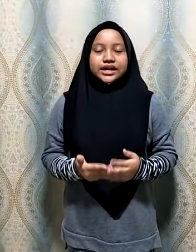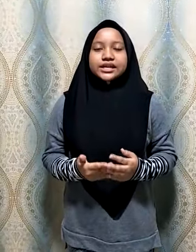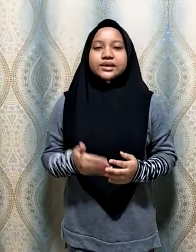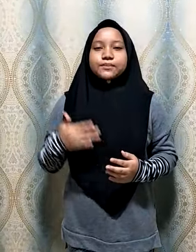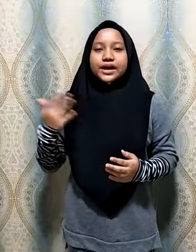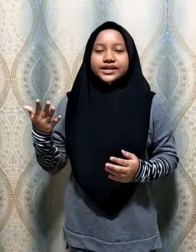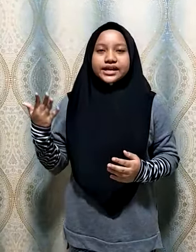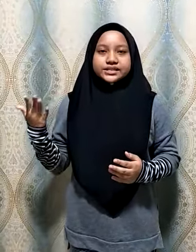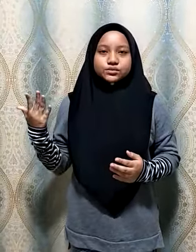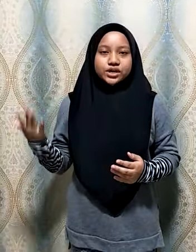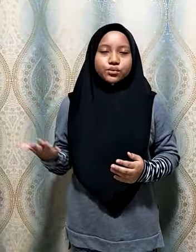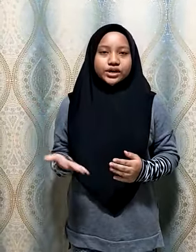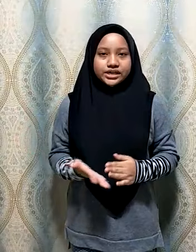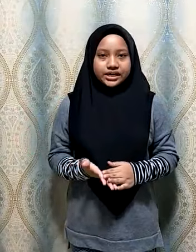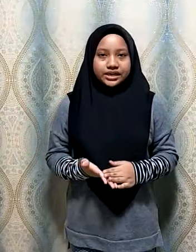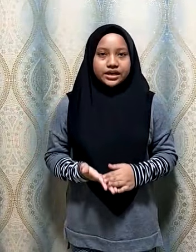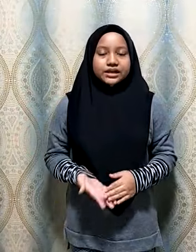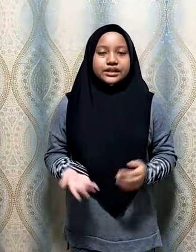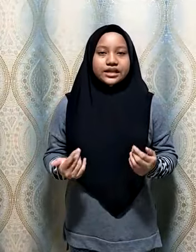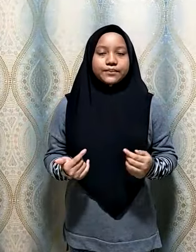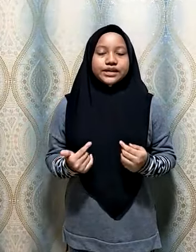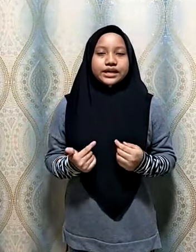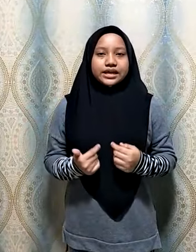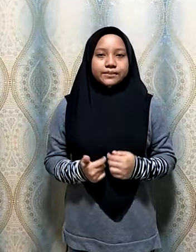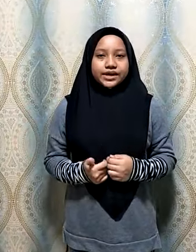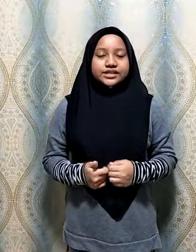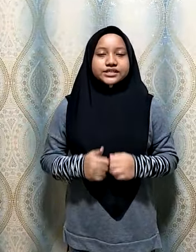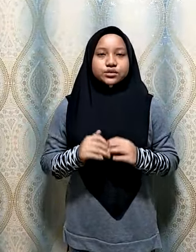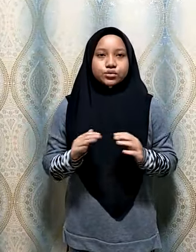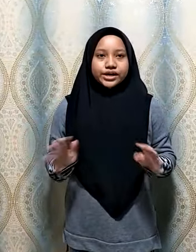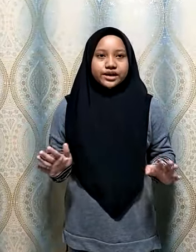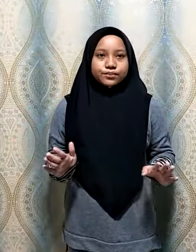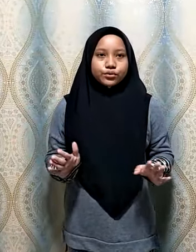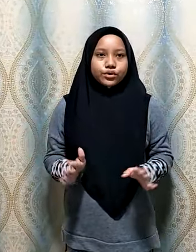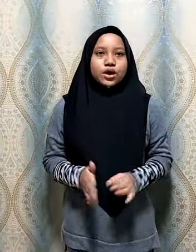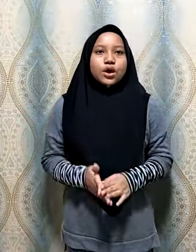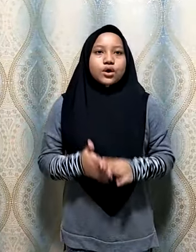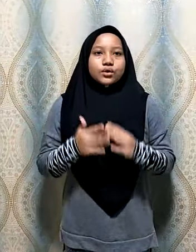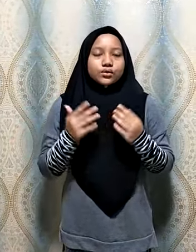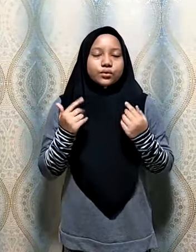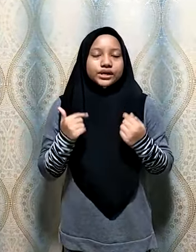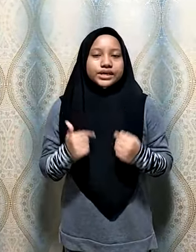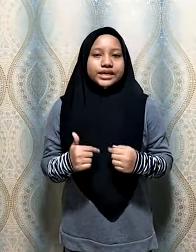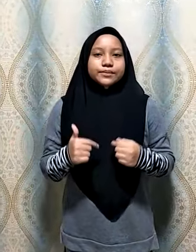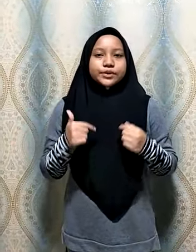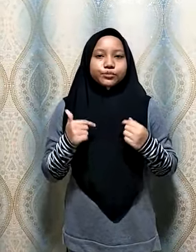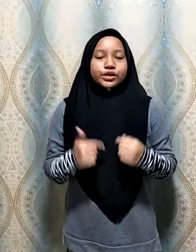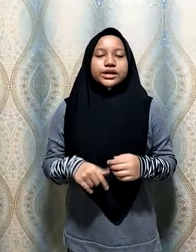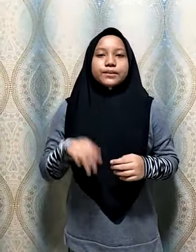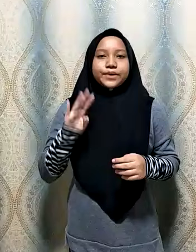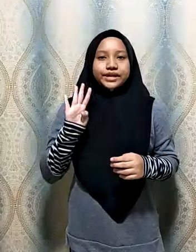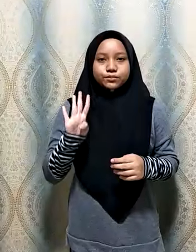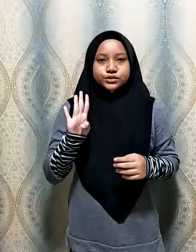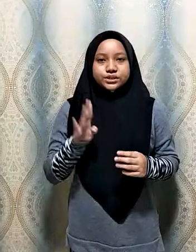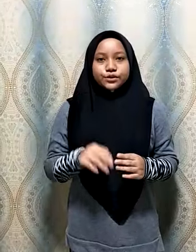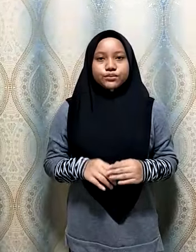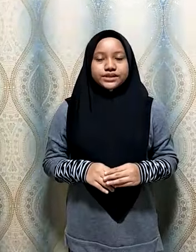kerana limpahan air sungai Huang He telah menenggelamkan keseluruhan kampung. Huang He bermula 4000 sebelum